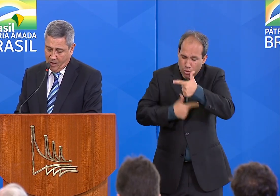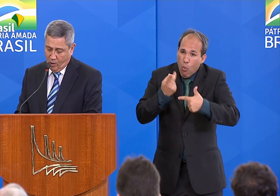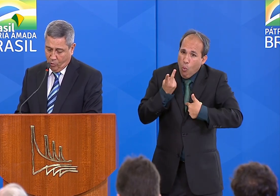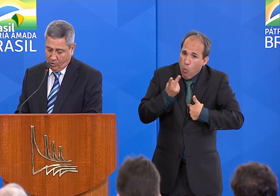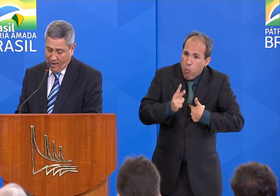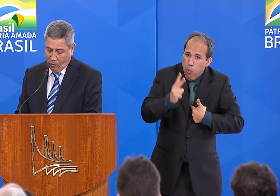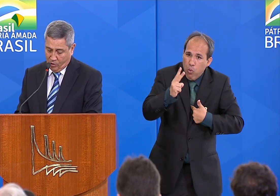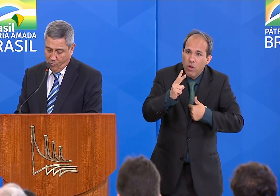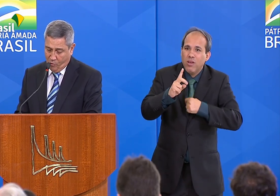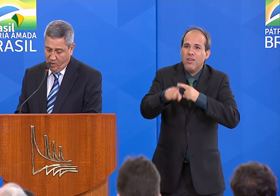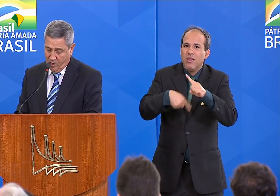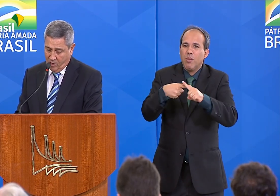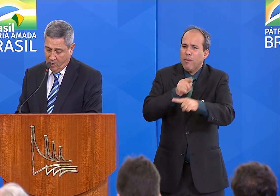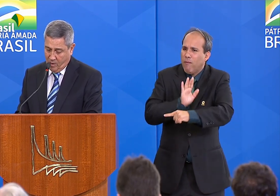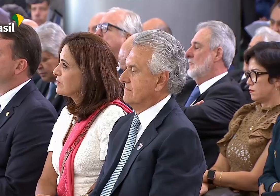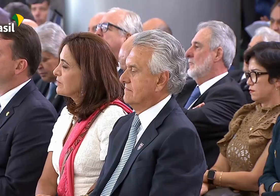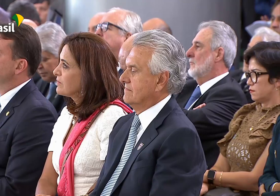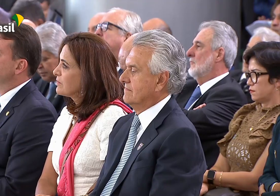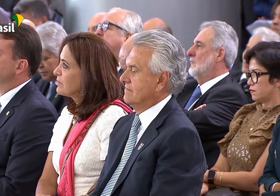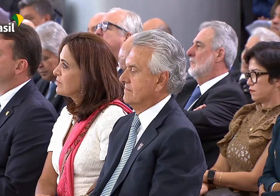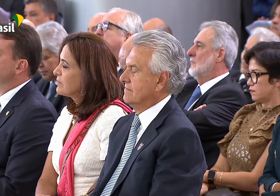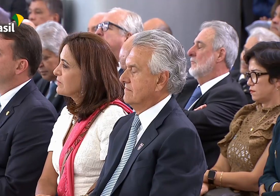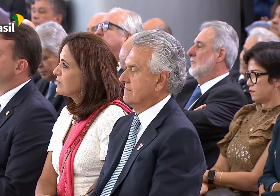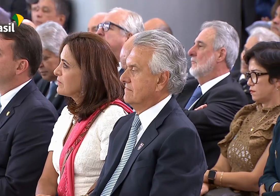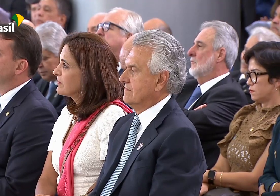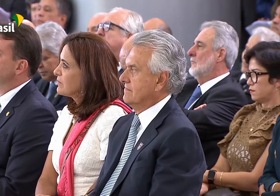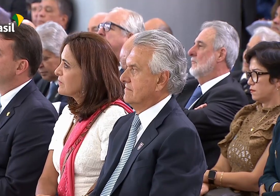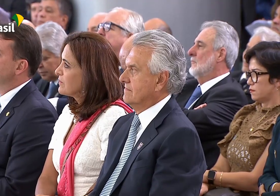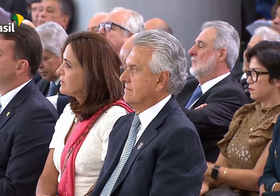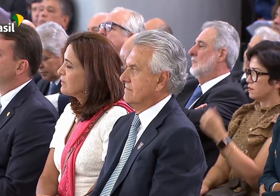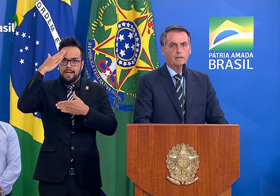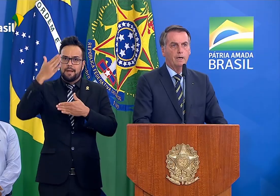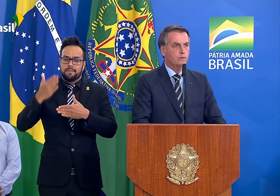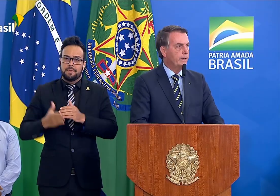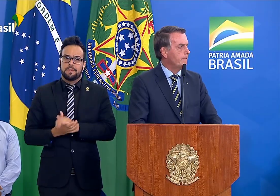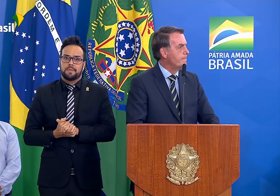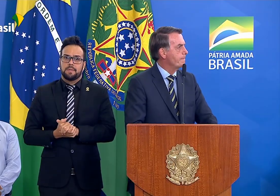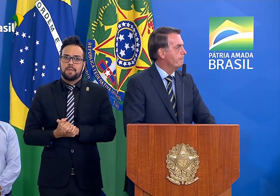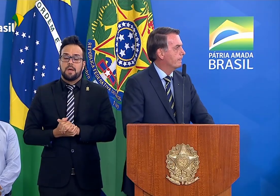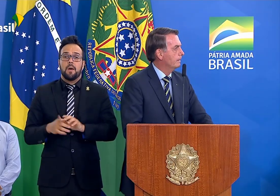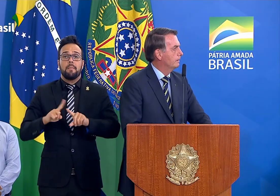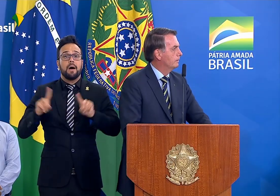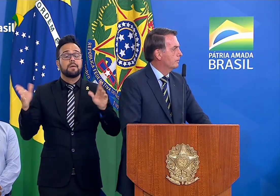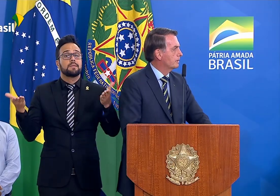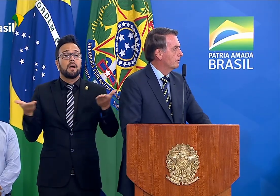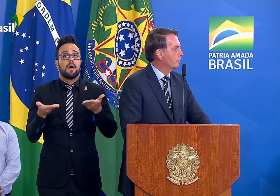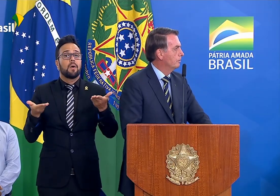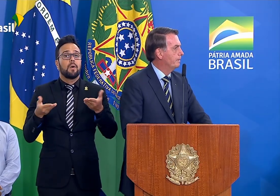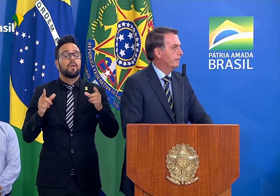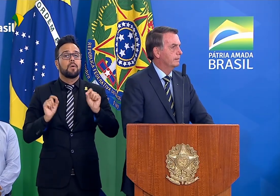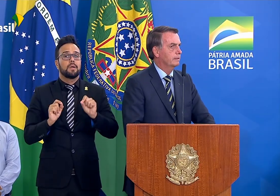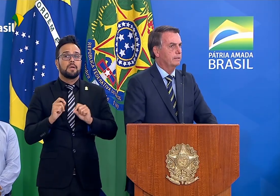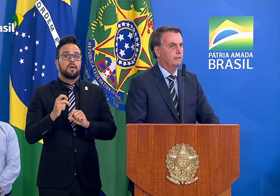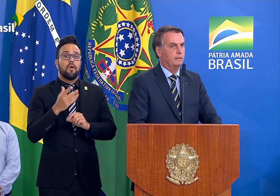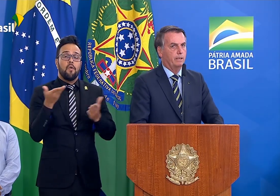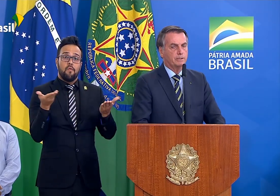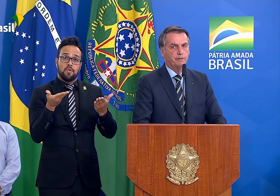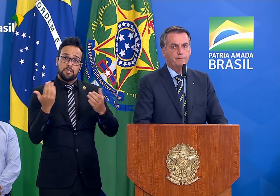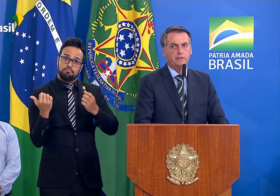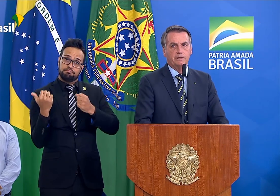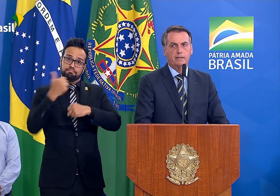e a contribuir para o agradecimento do nosso país. Agora, o senhor ocupa